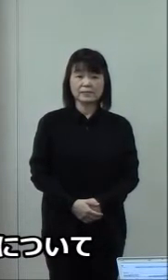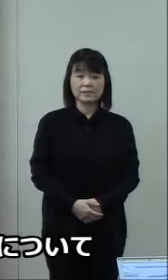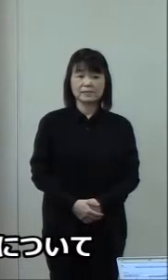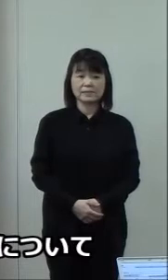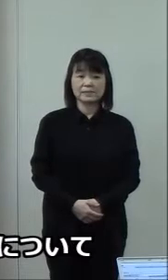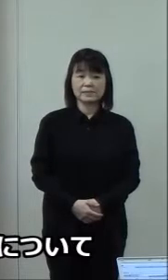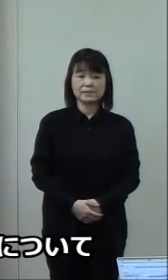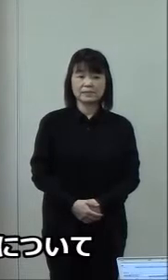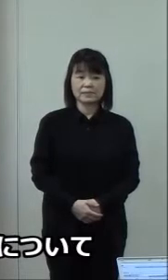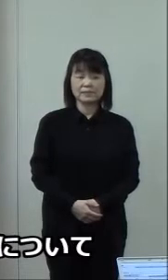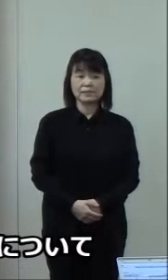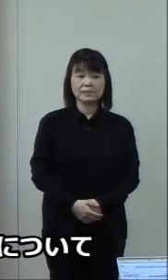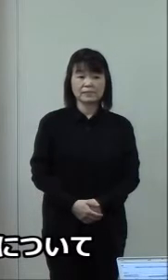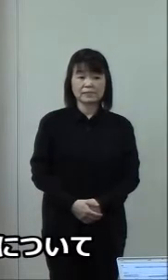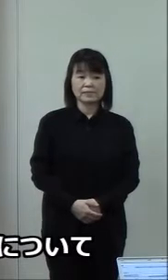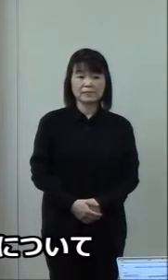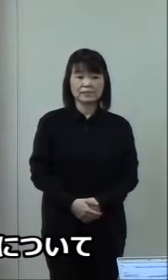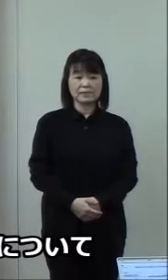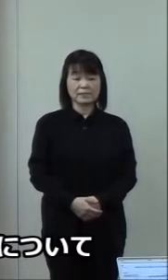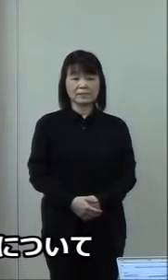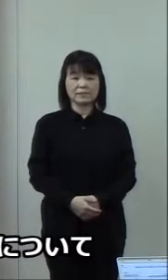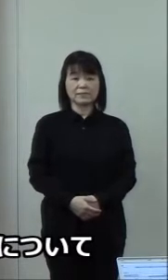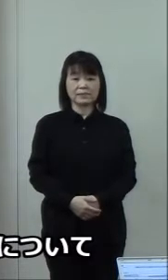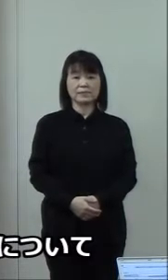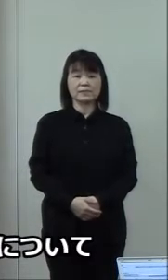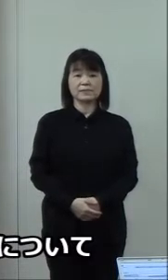続いてどうしますか。これ、はい、